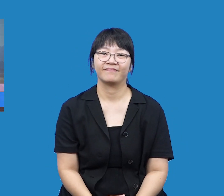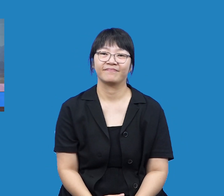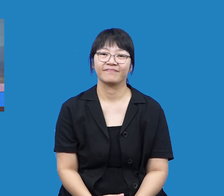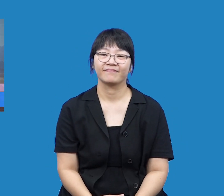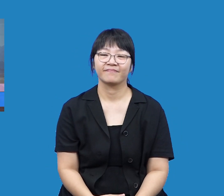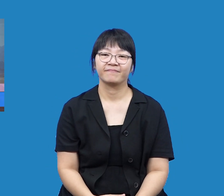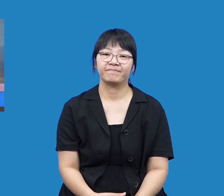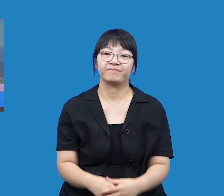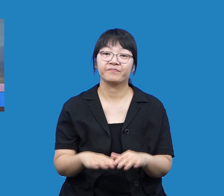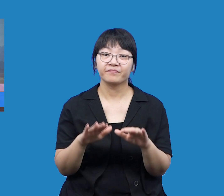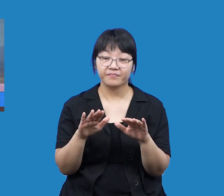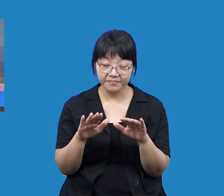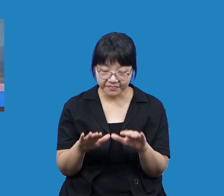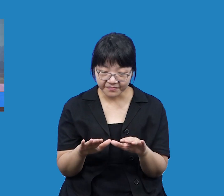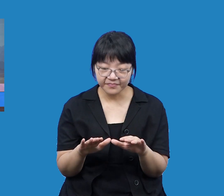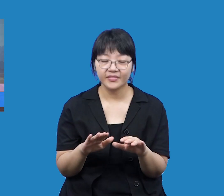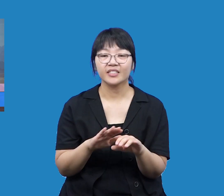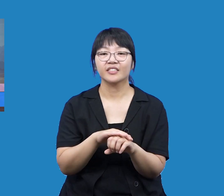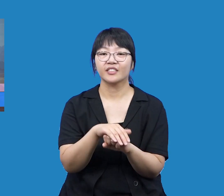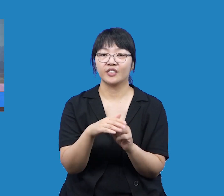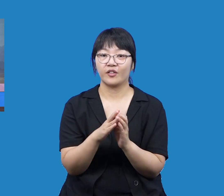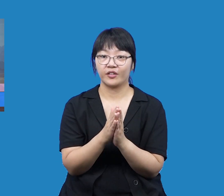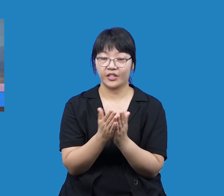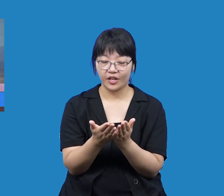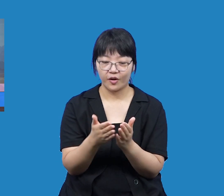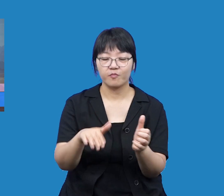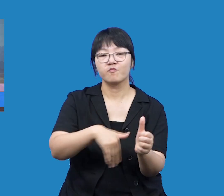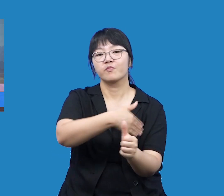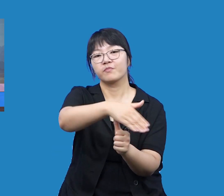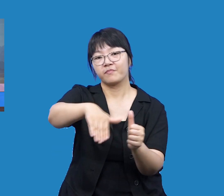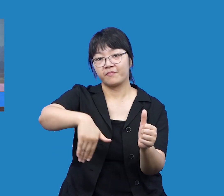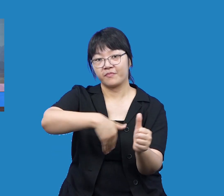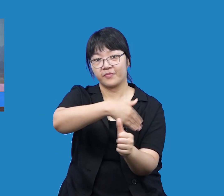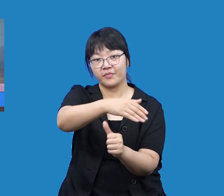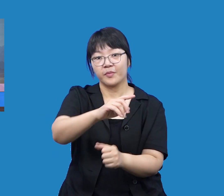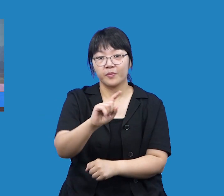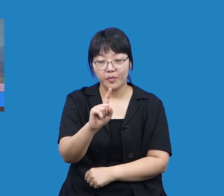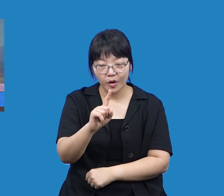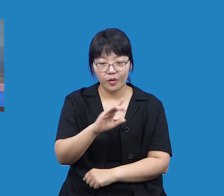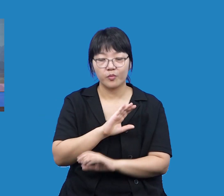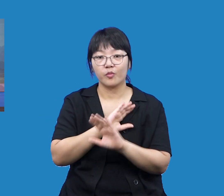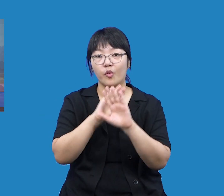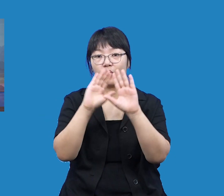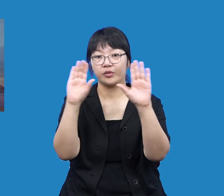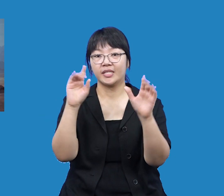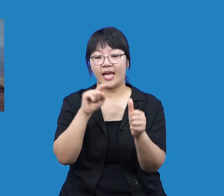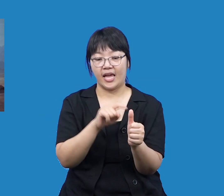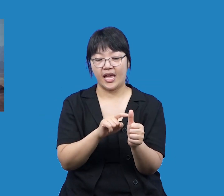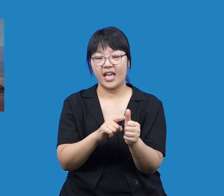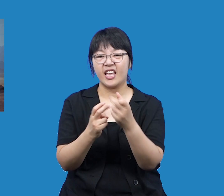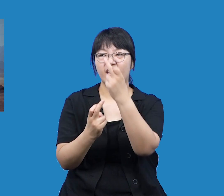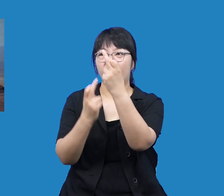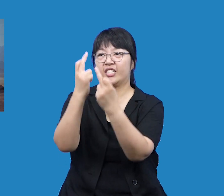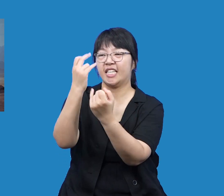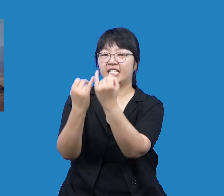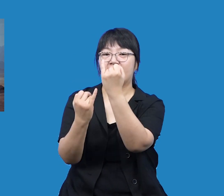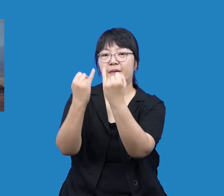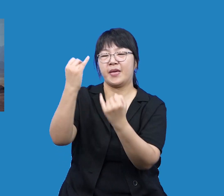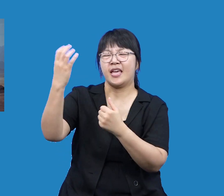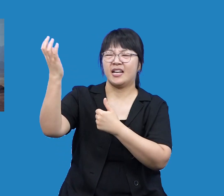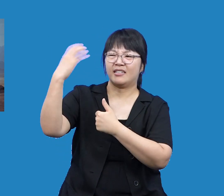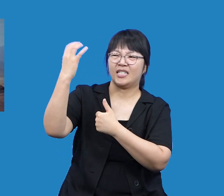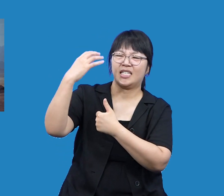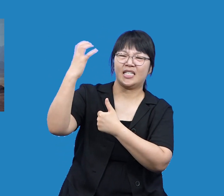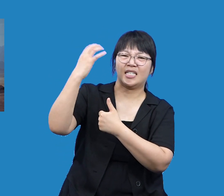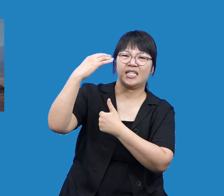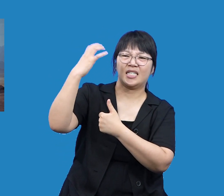자, 오늘 우리의 텍스트 본문의 배경은 모세가 자기의 육신의 형제들에게 비방을 받는